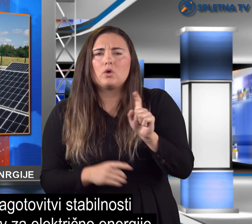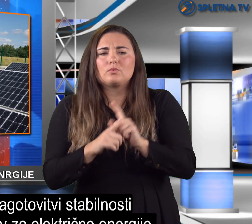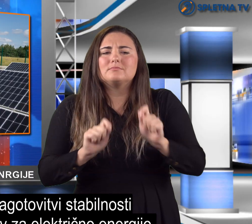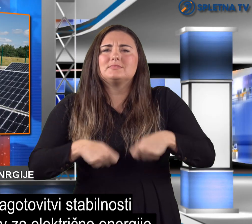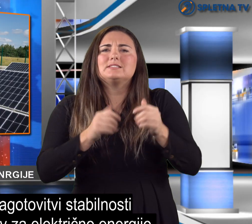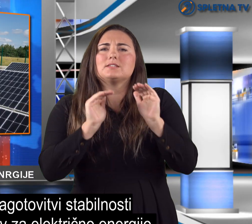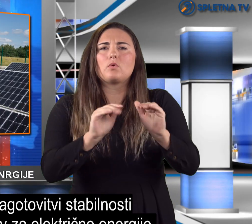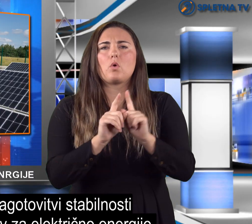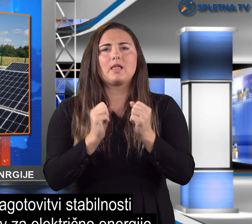energijo.